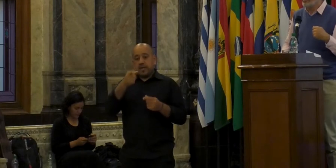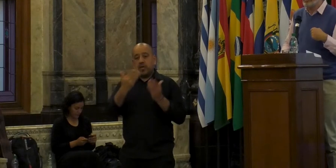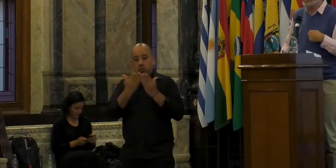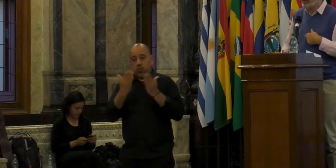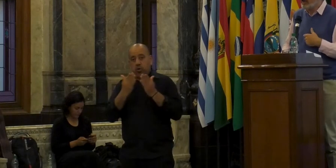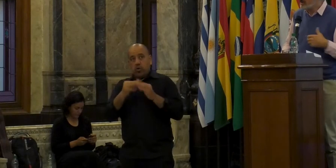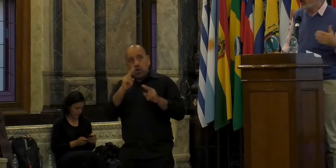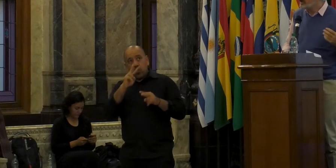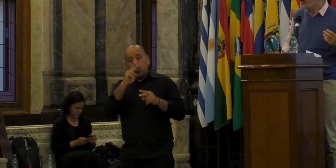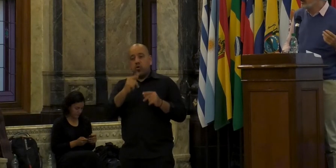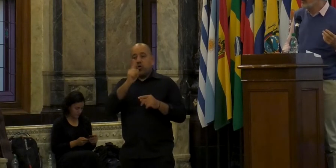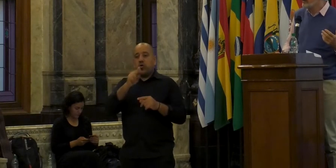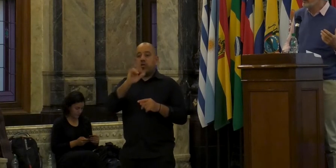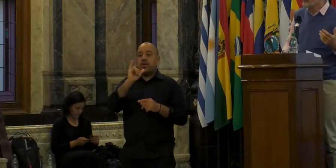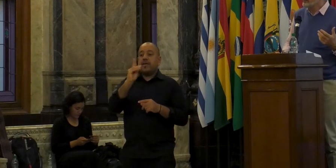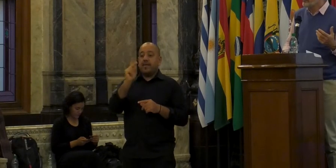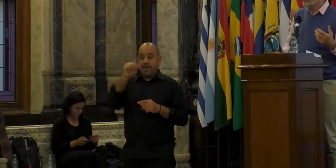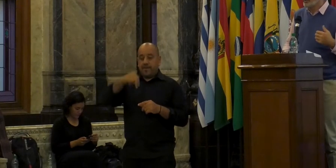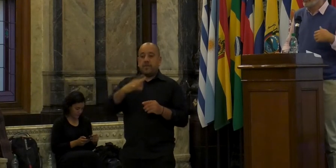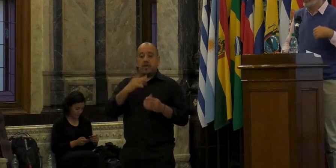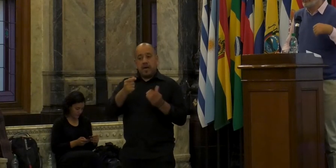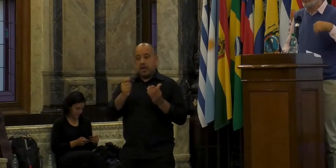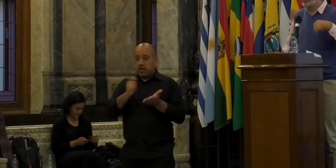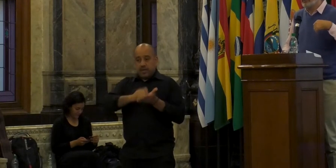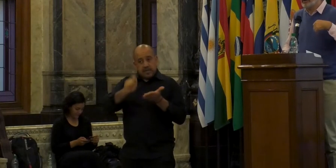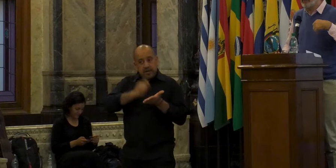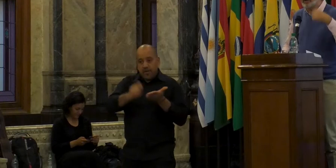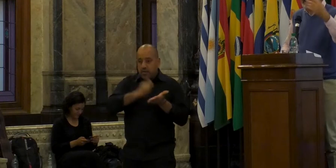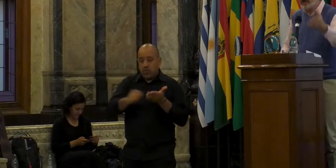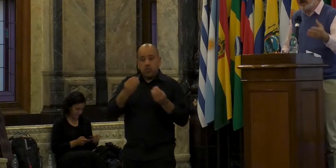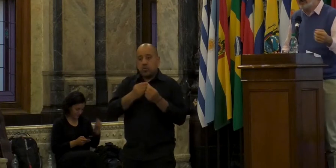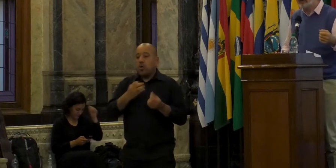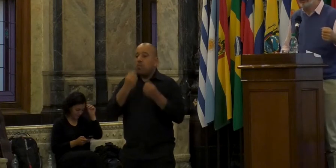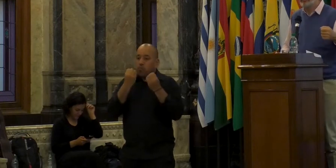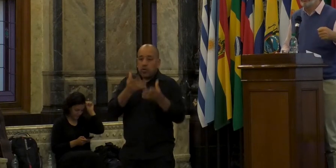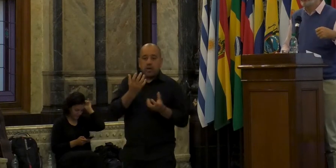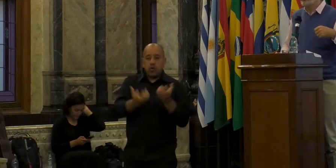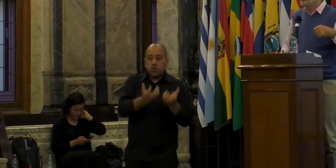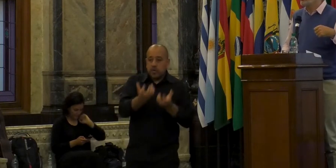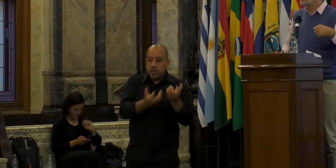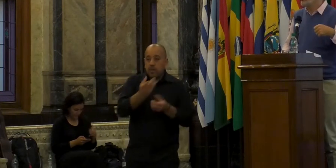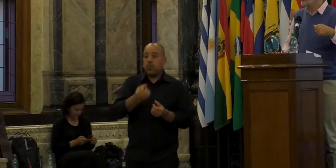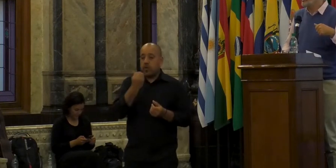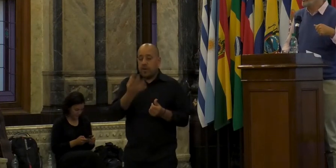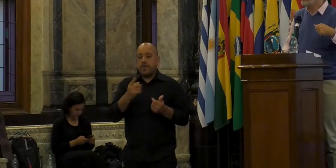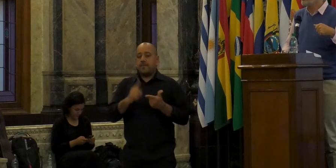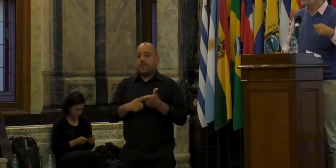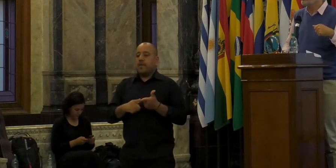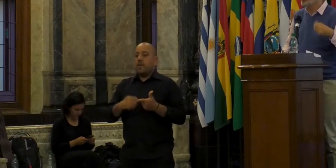que además está publicando muchísimo. Tiene libros sobre por qué cocinamos,